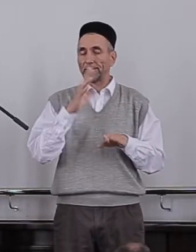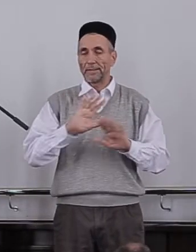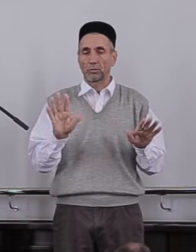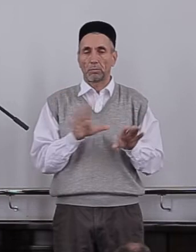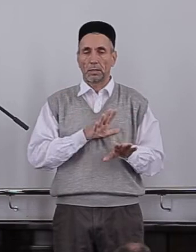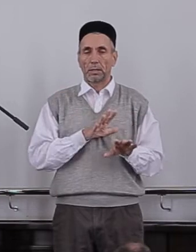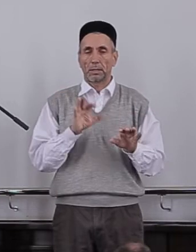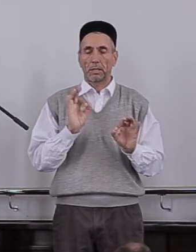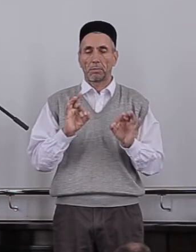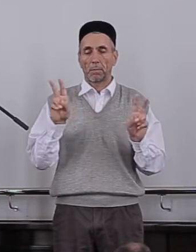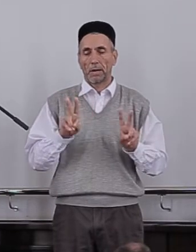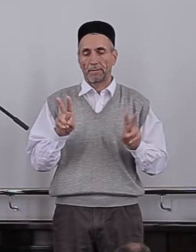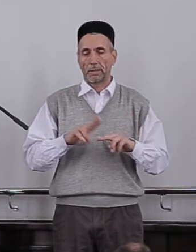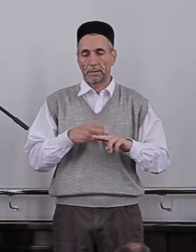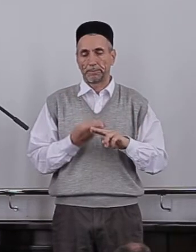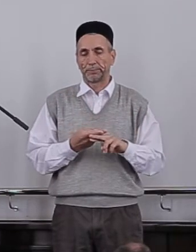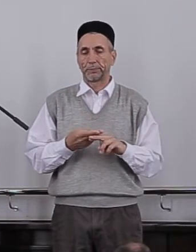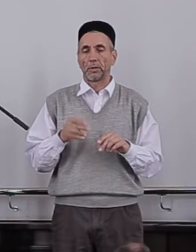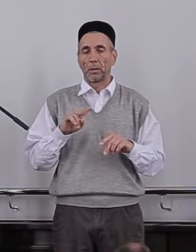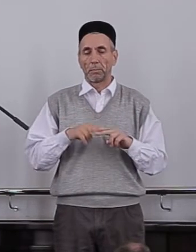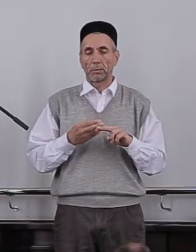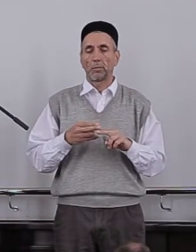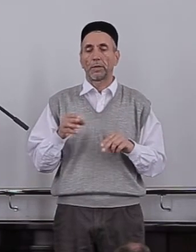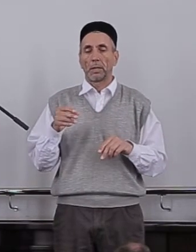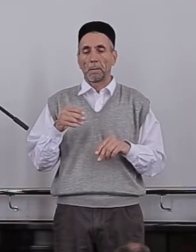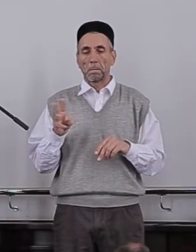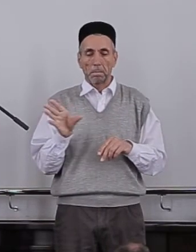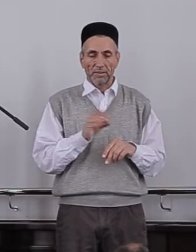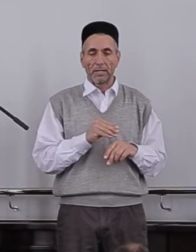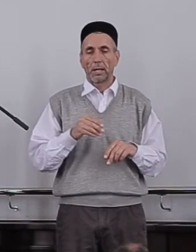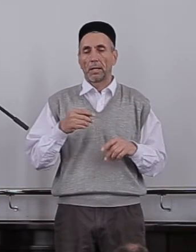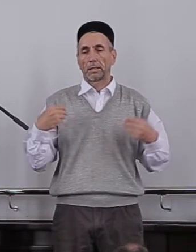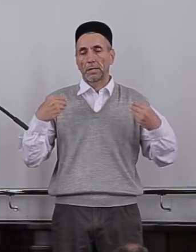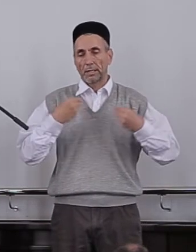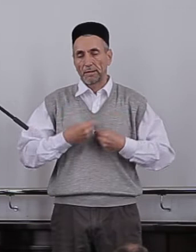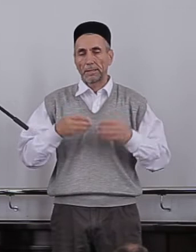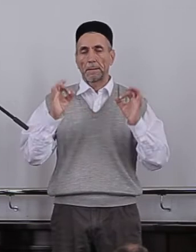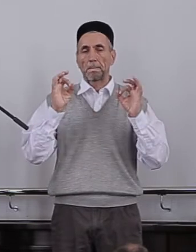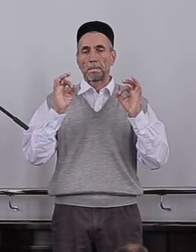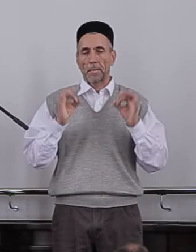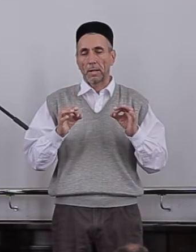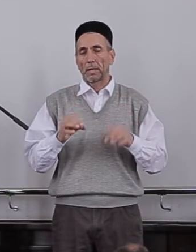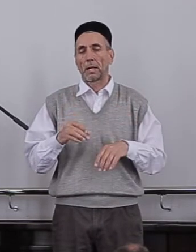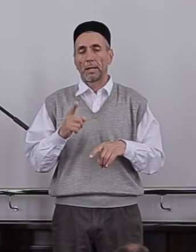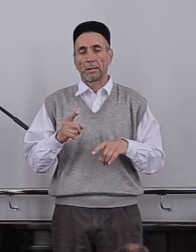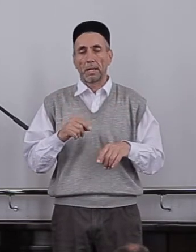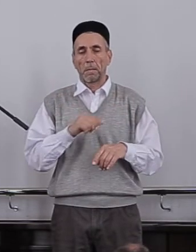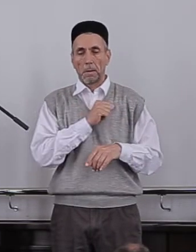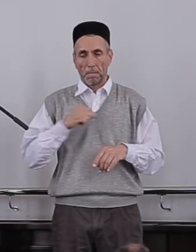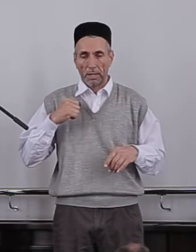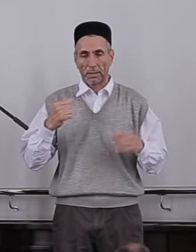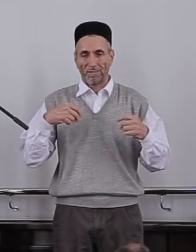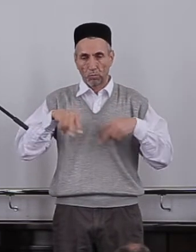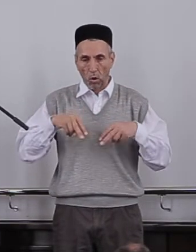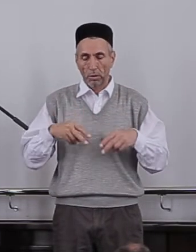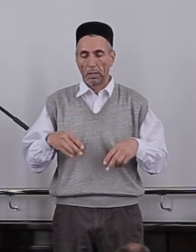икән, бу заман безнең намаз намазыбызга китми. Шуңа күрә без киенгәндә дә футбол икән озынрак булсын, күлмәк